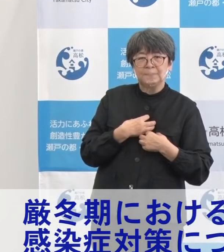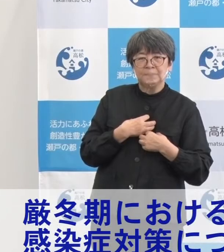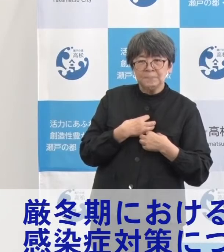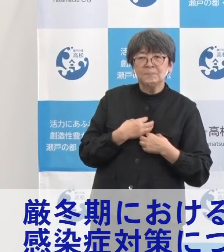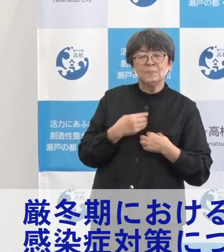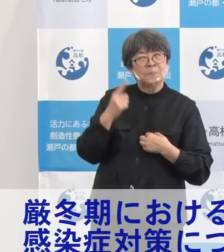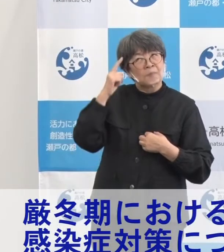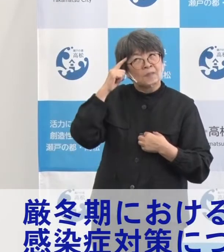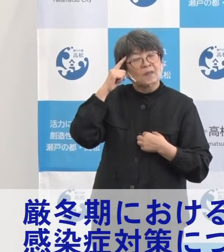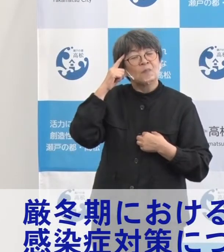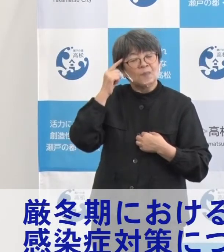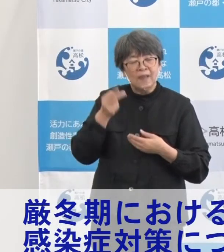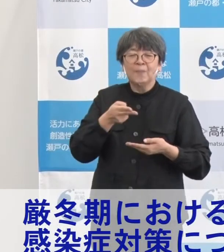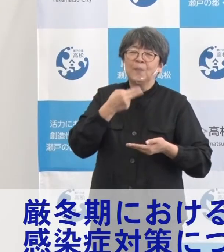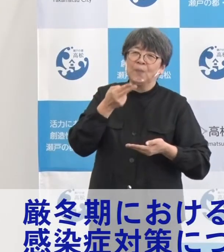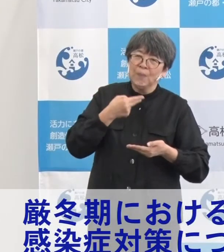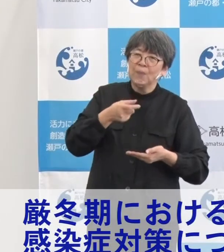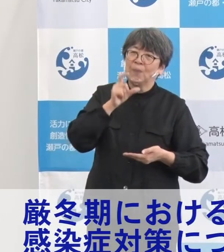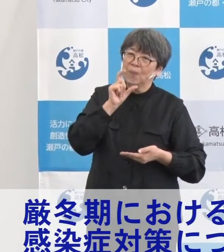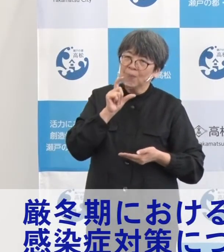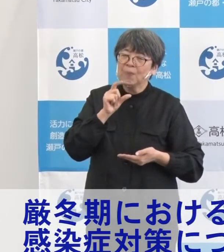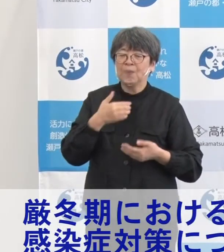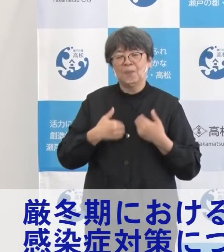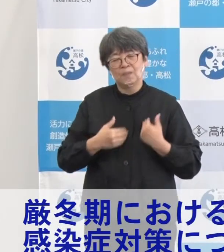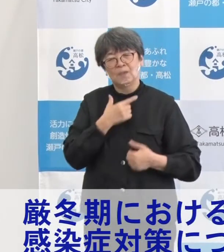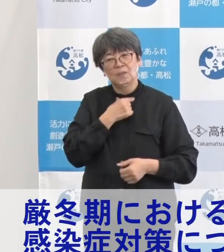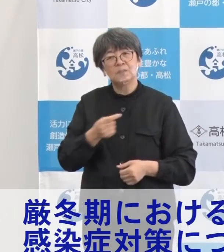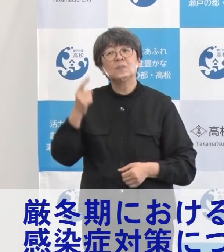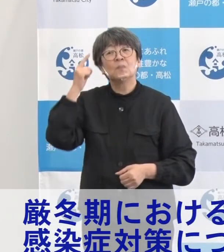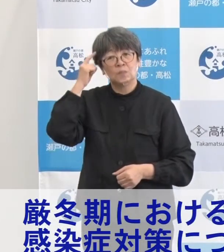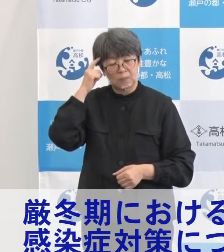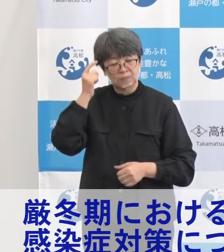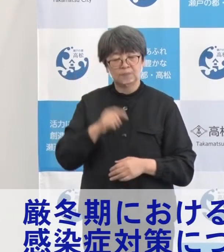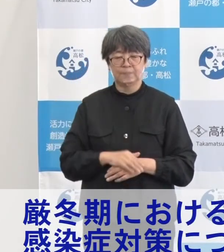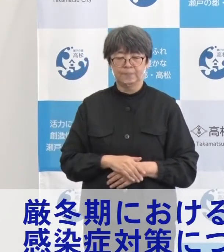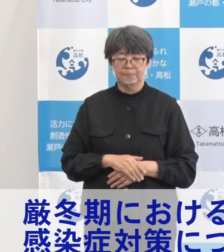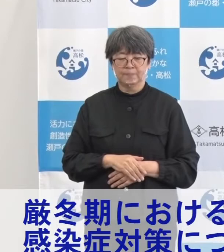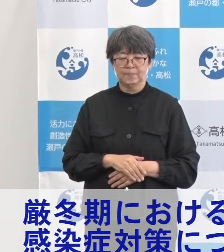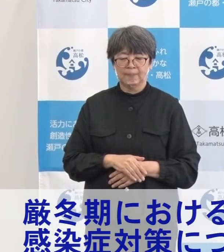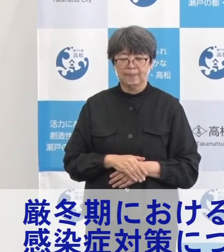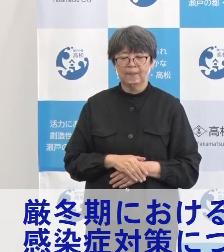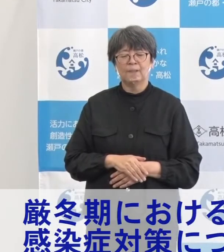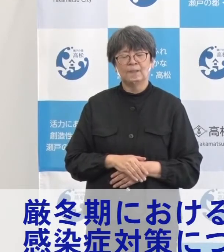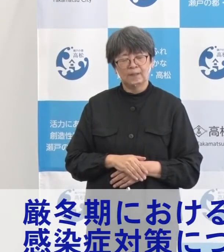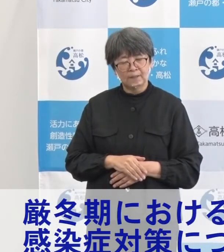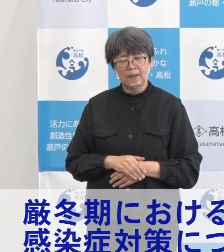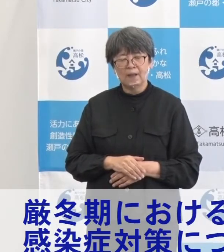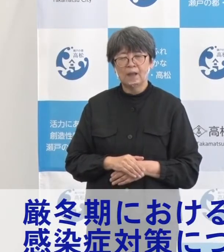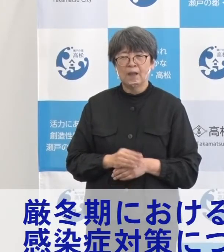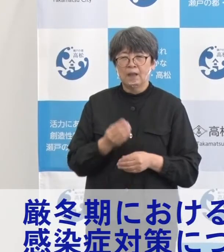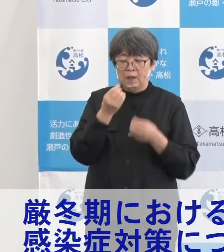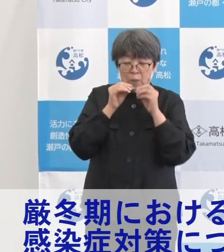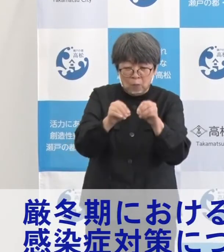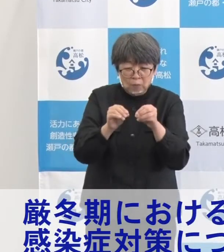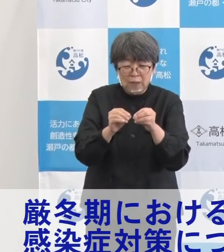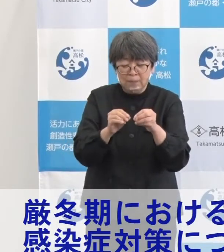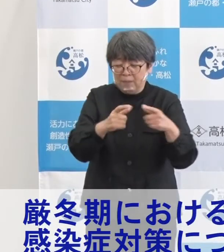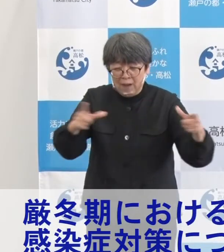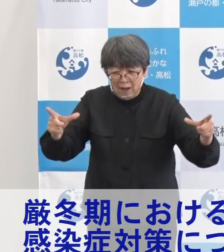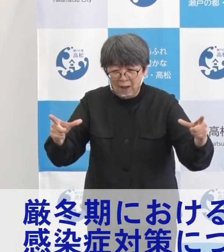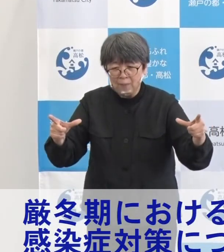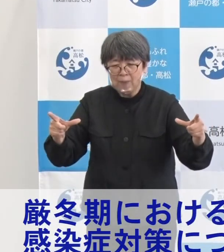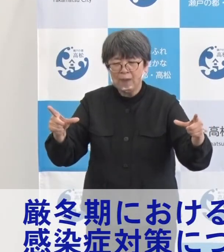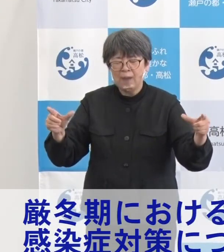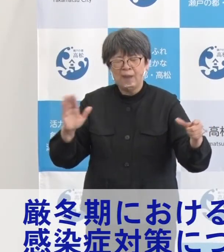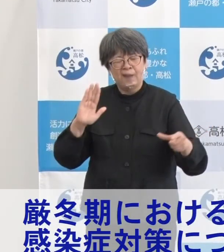いったようなことが必要なのではないかなというふうに思うわけでございますまあなかなか収束が見えない中での幕はになられる